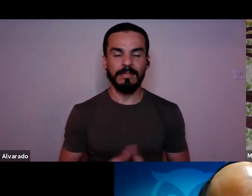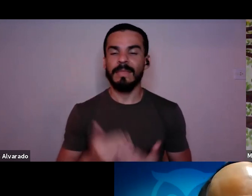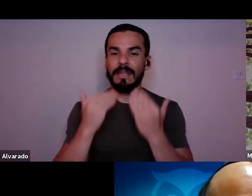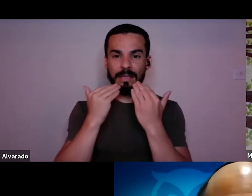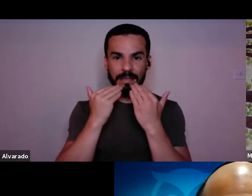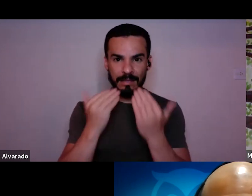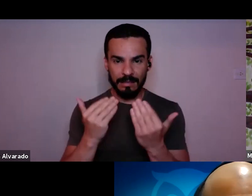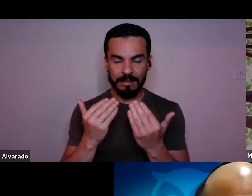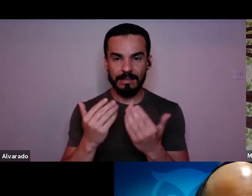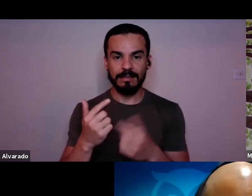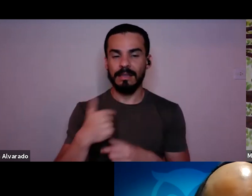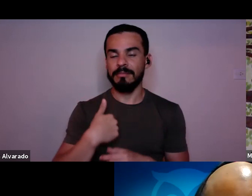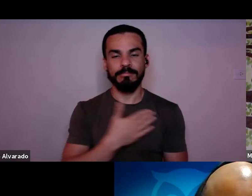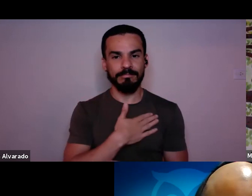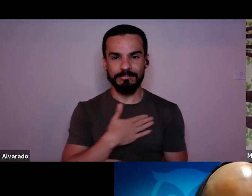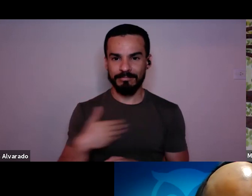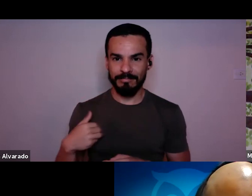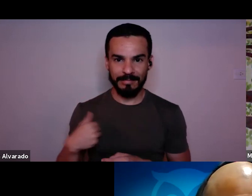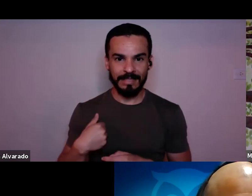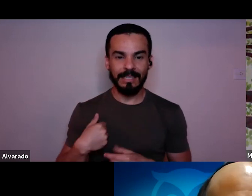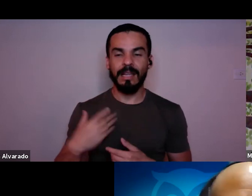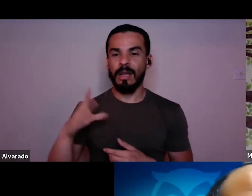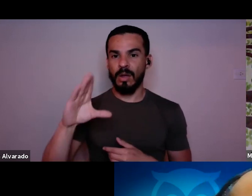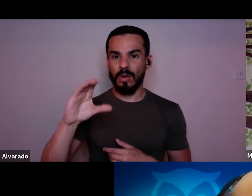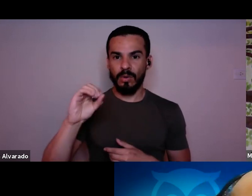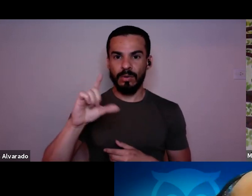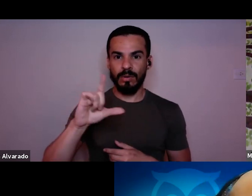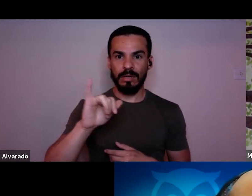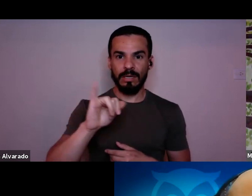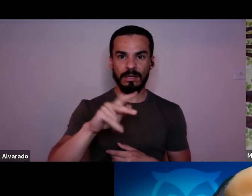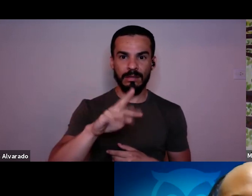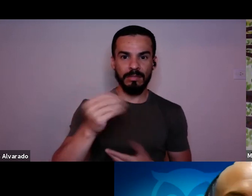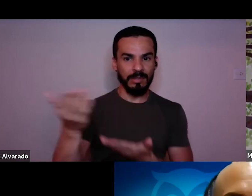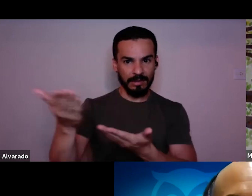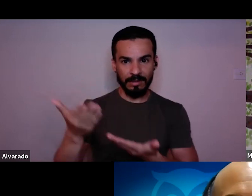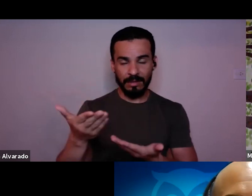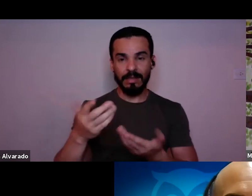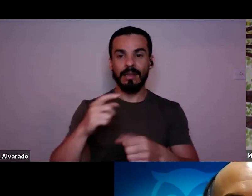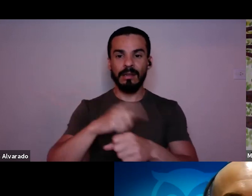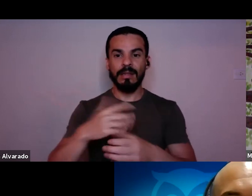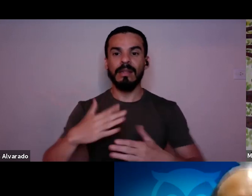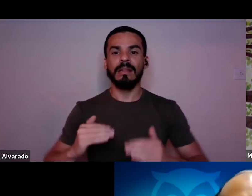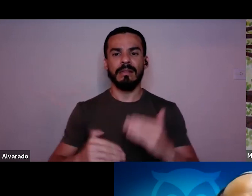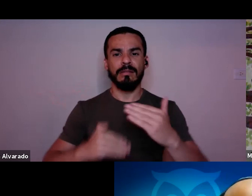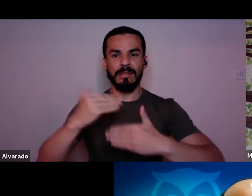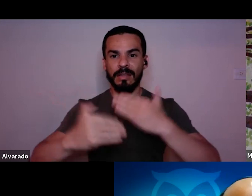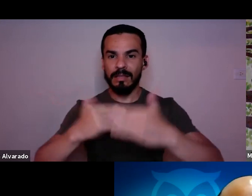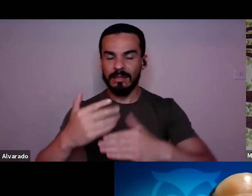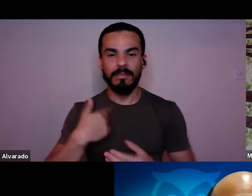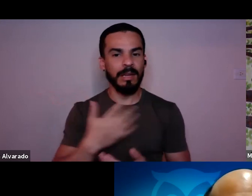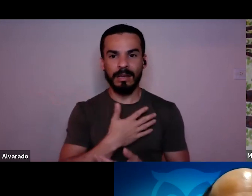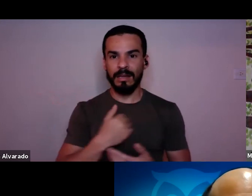Más bien a mí me encanta que culito esté hablando y trayendo espacios de crecimiento me encanta el lema que hicieron